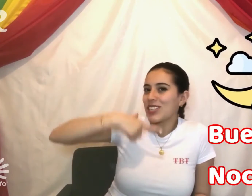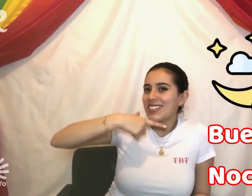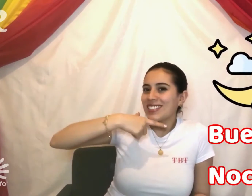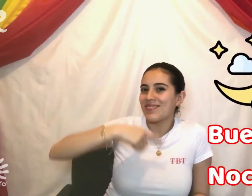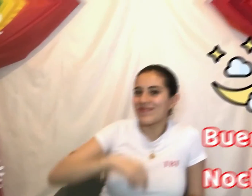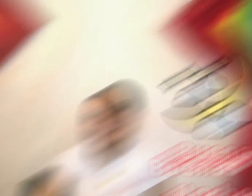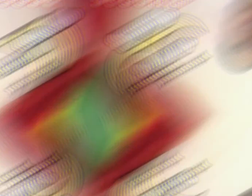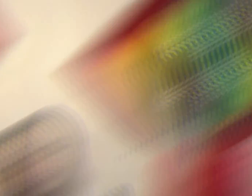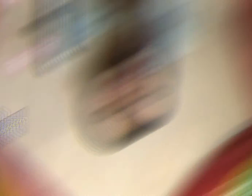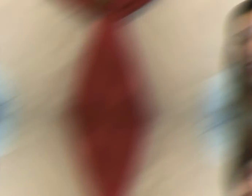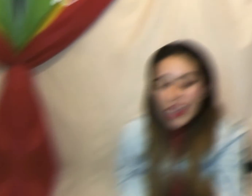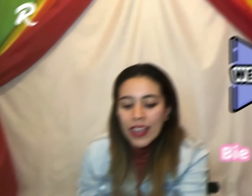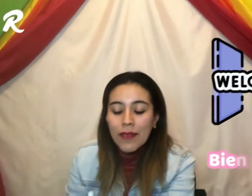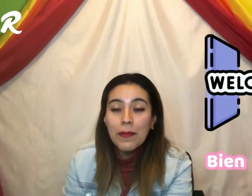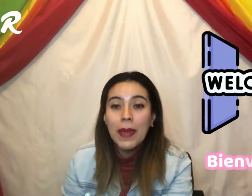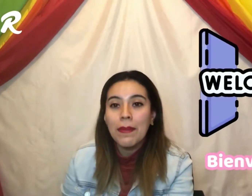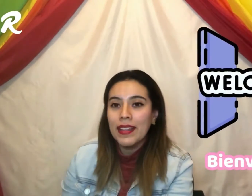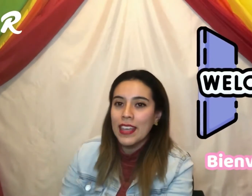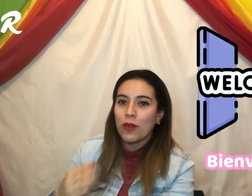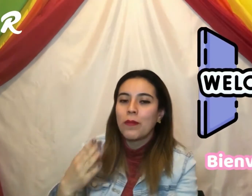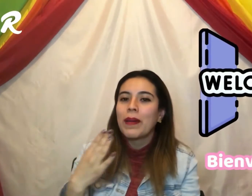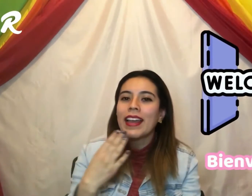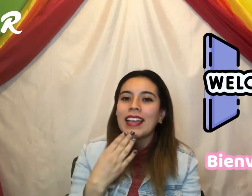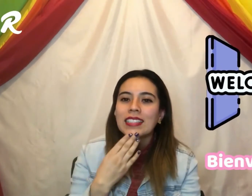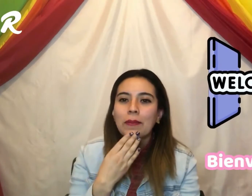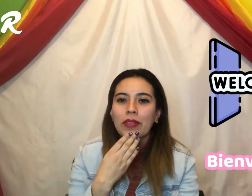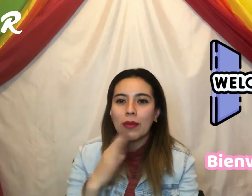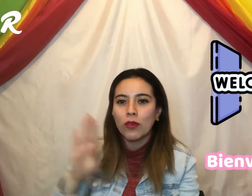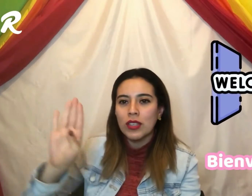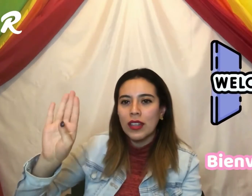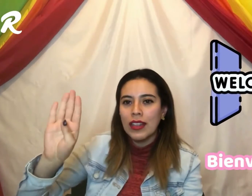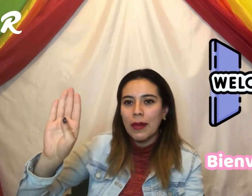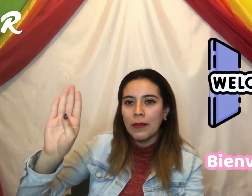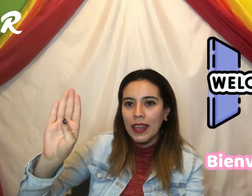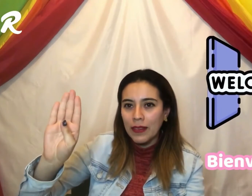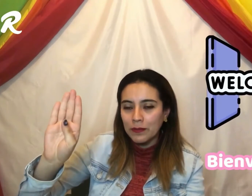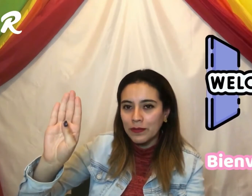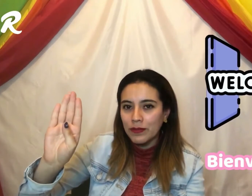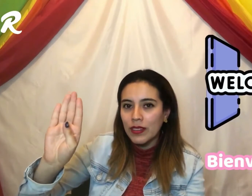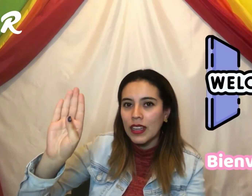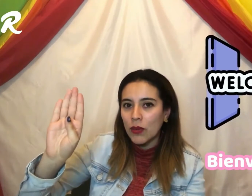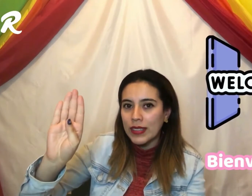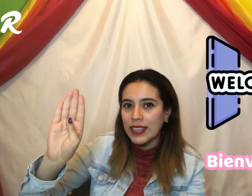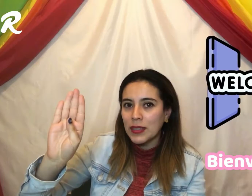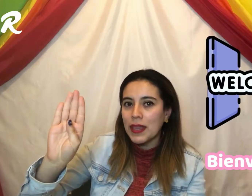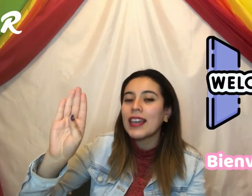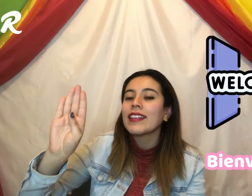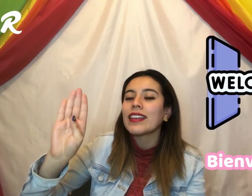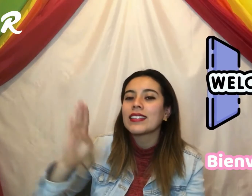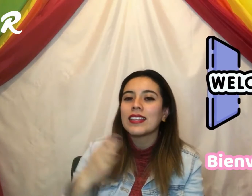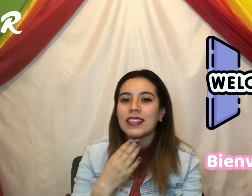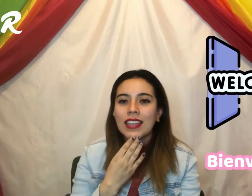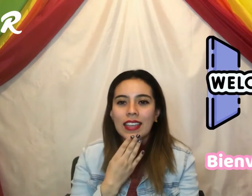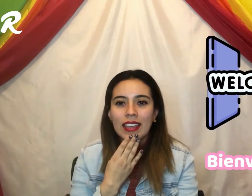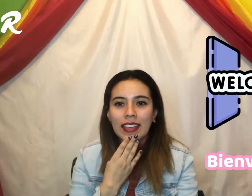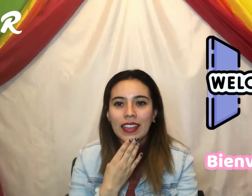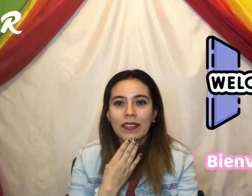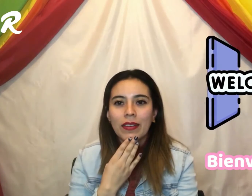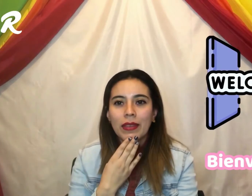noches. Bienvenido. Para esa ponemos la B en lengua de señas mexicana, que es así, y de aquí en la barbilla